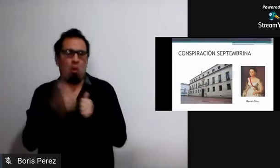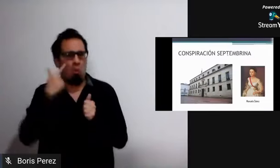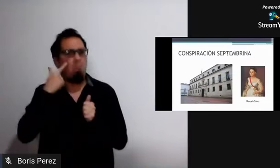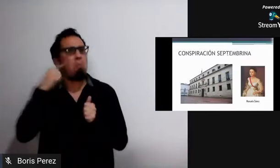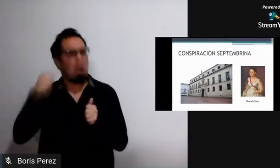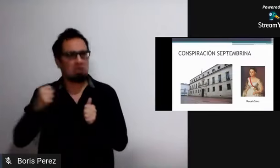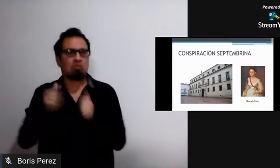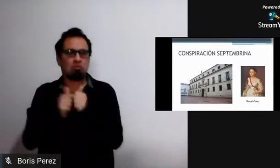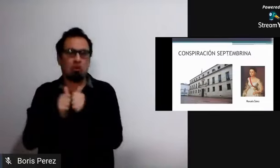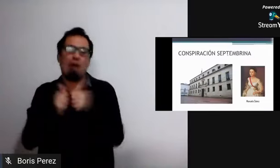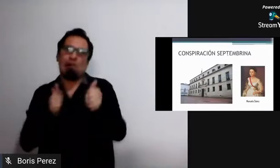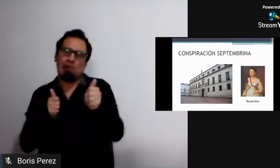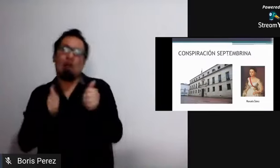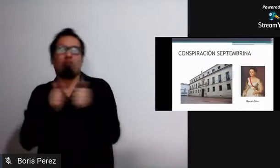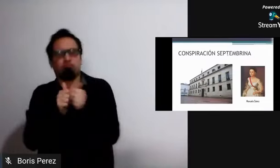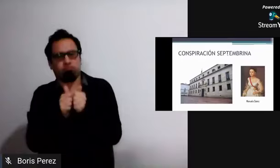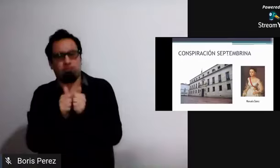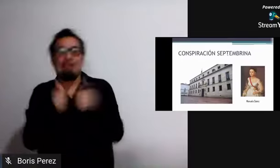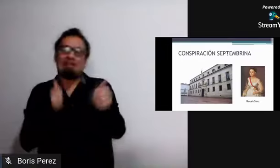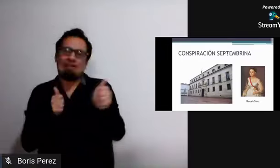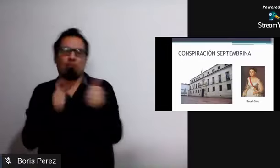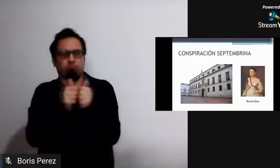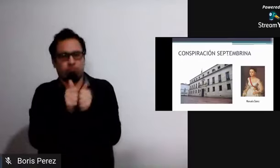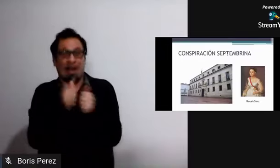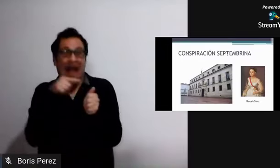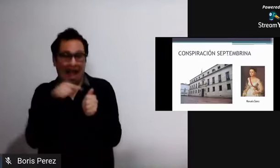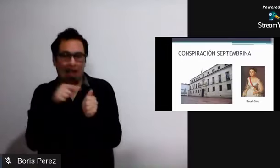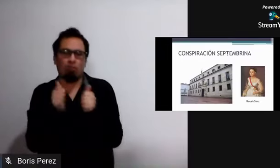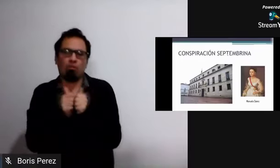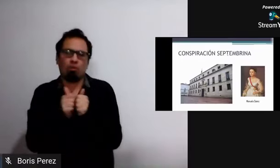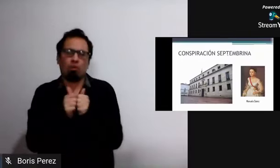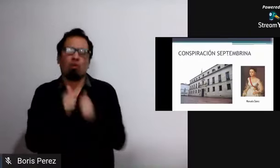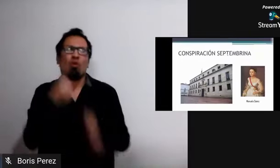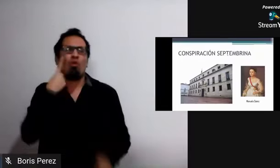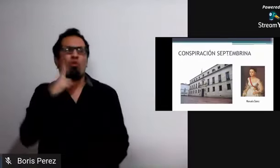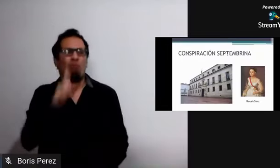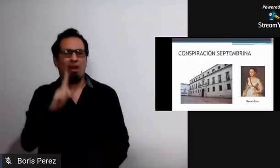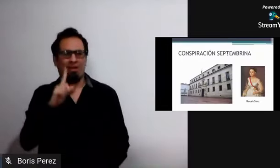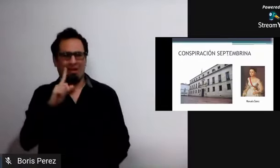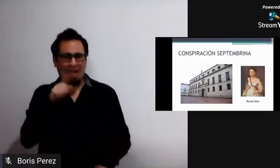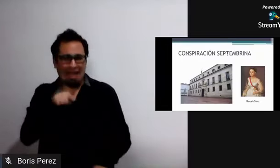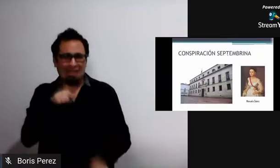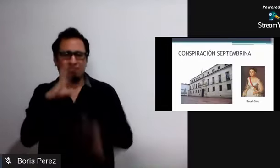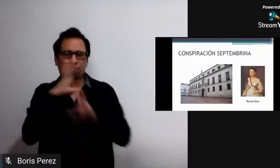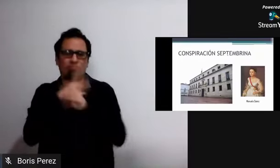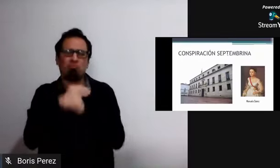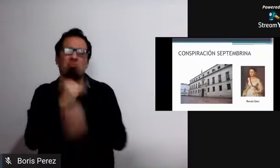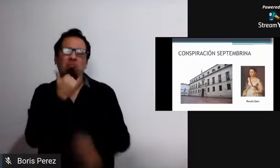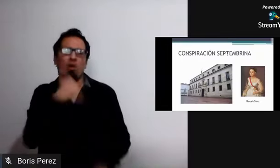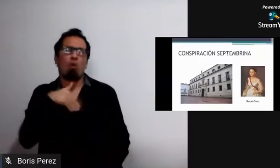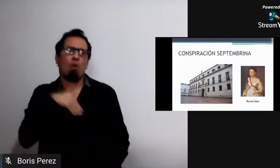que era la compañera sentimental de Bolívar, ¿sí? Una relación también intermitente.